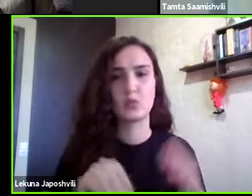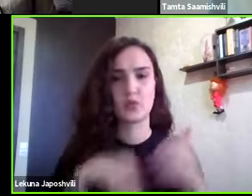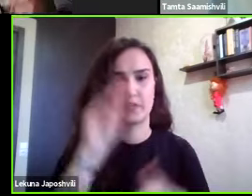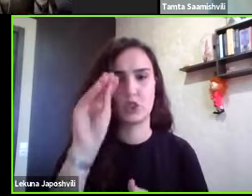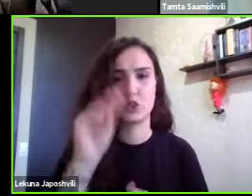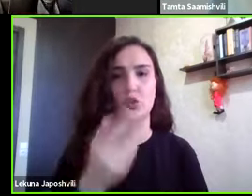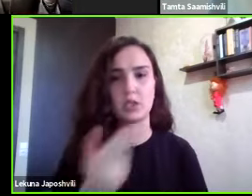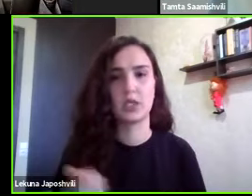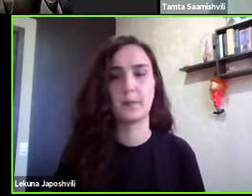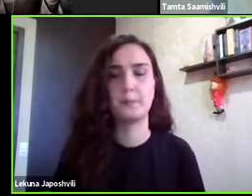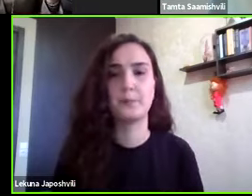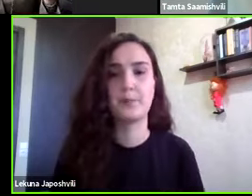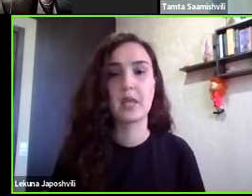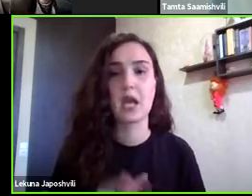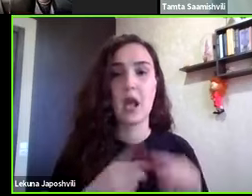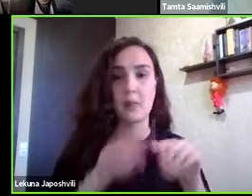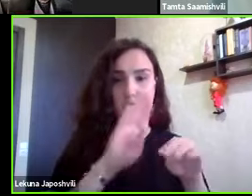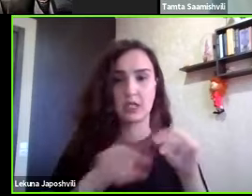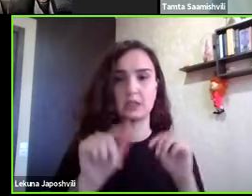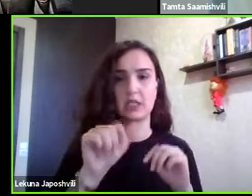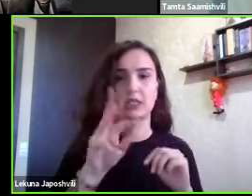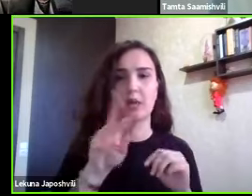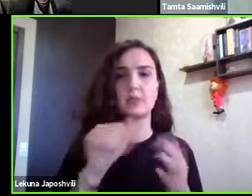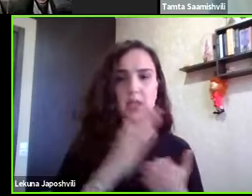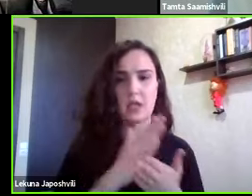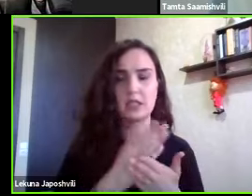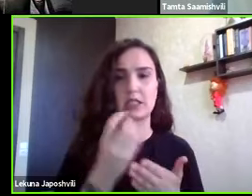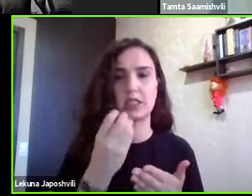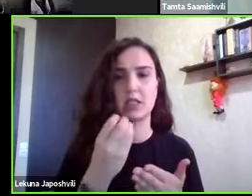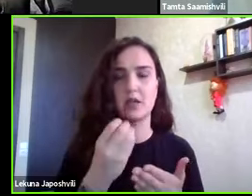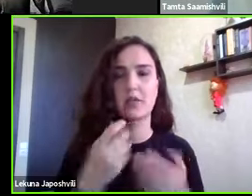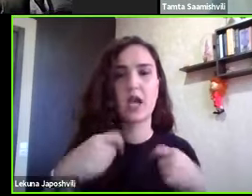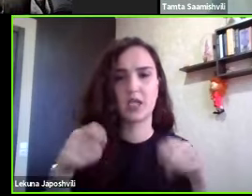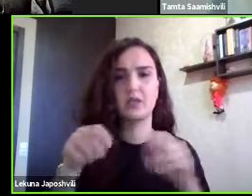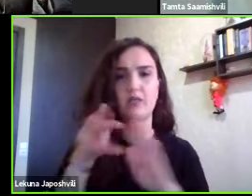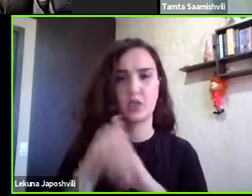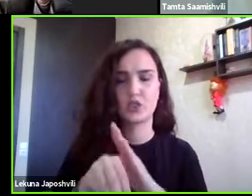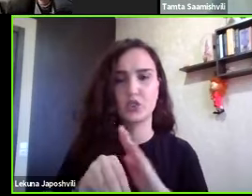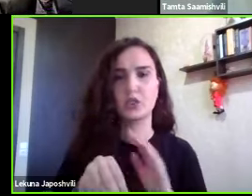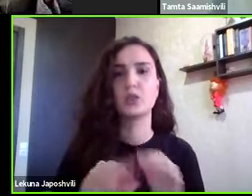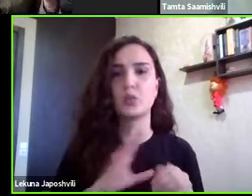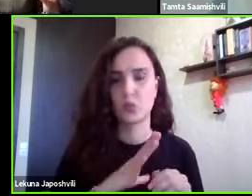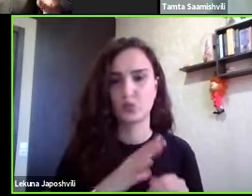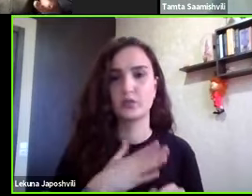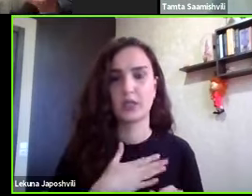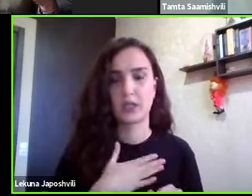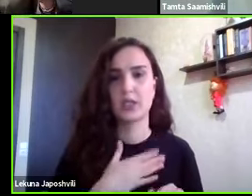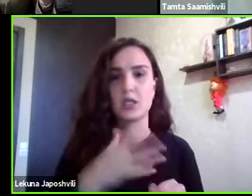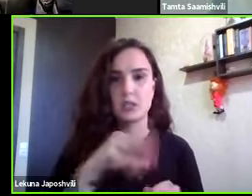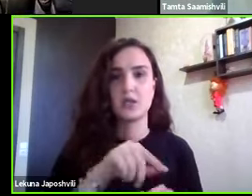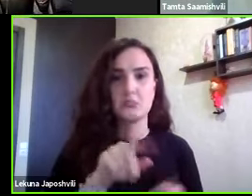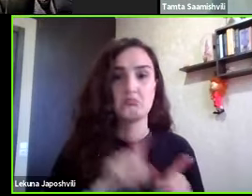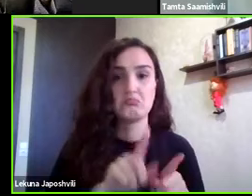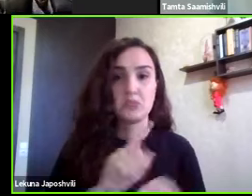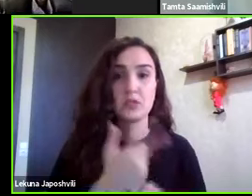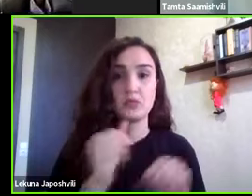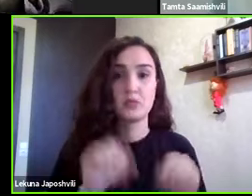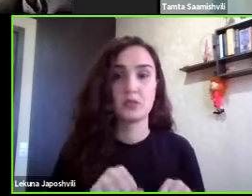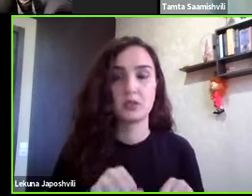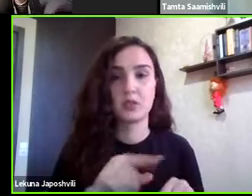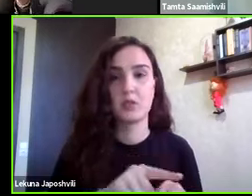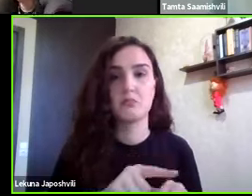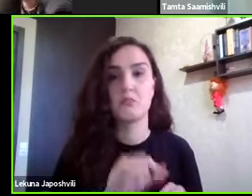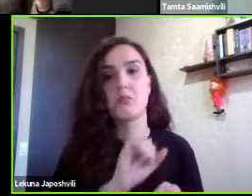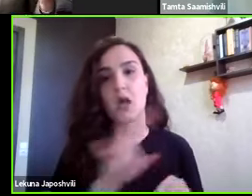დიახ. გარდა ამისა, თამთა არის კიდე შეიძლება გაყიდვაში გამოჩდეს ჩვენთანაც ისევ შეგვიძლია ვთქვა გამოწერით